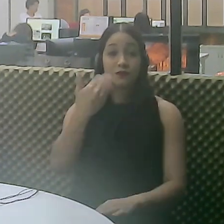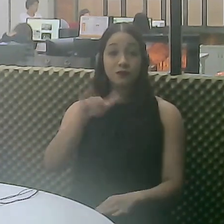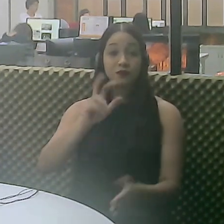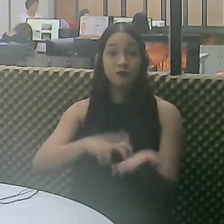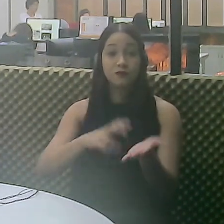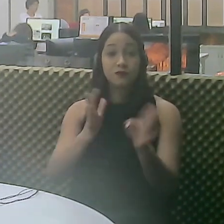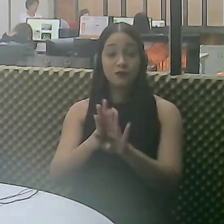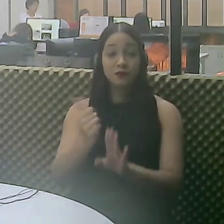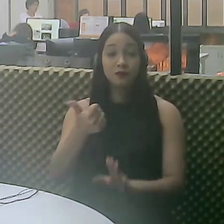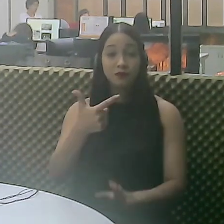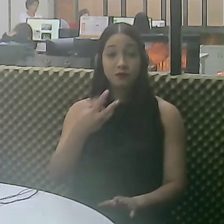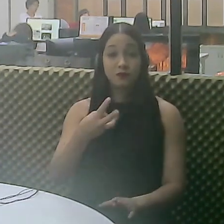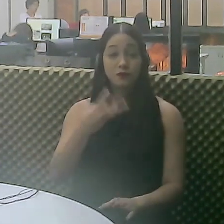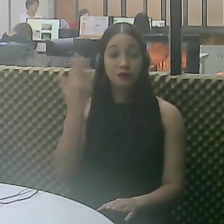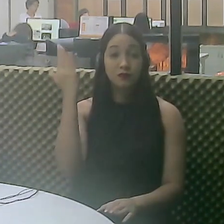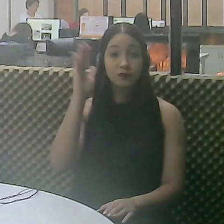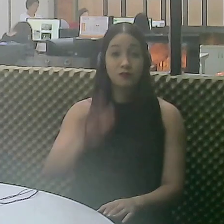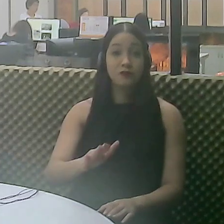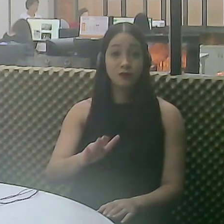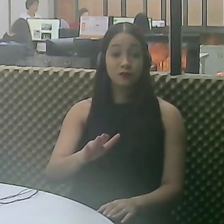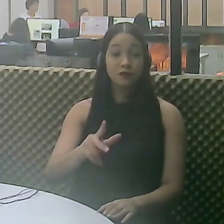à 1 da tarde na rua